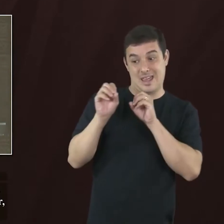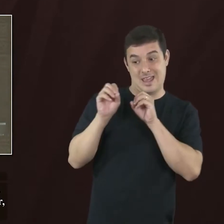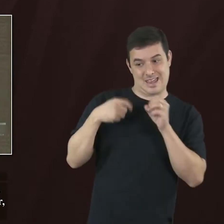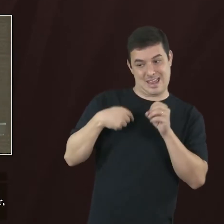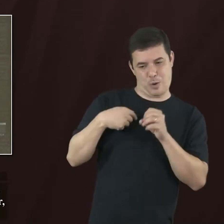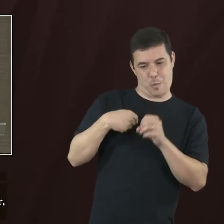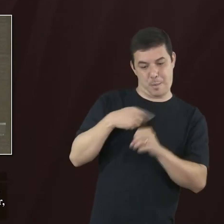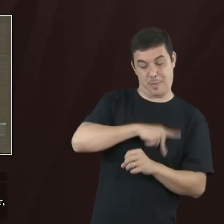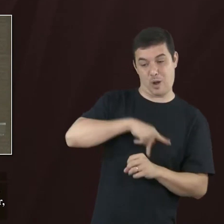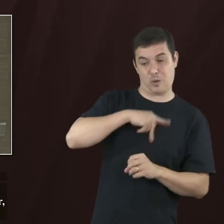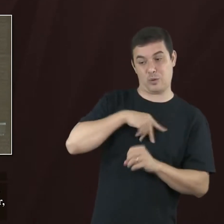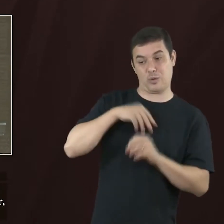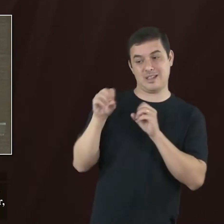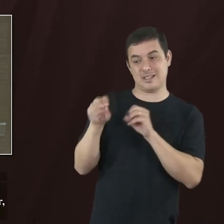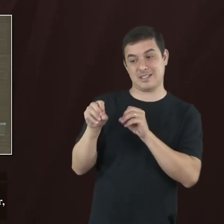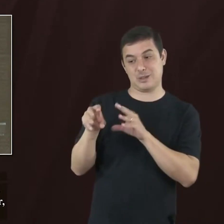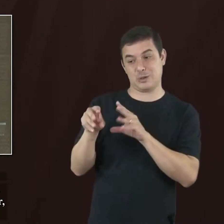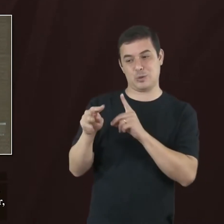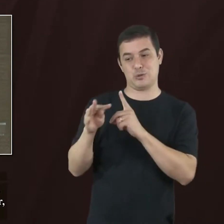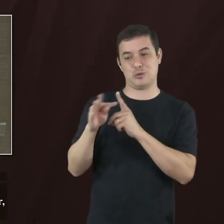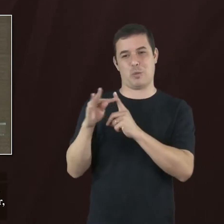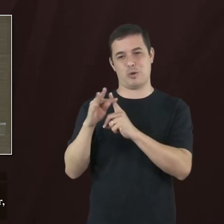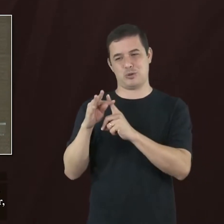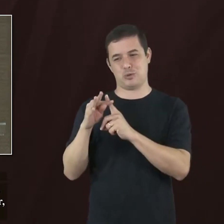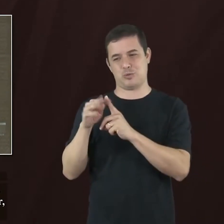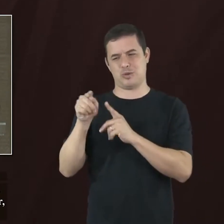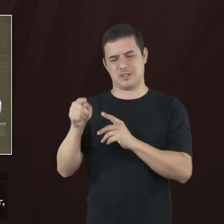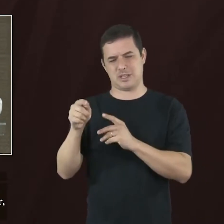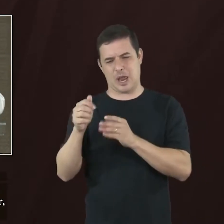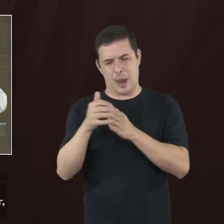o segredo é seguir de perto.